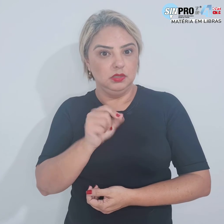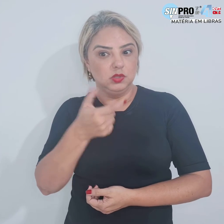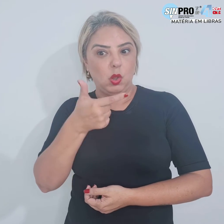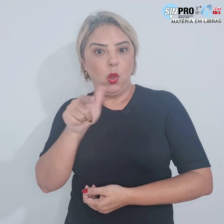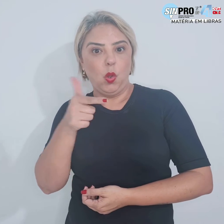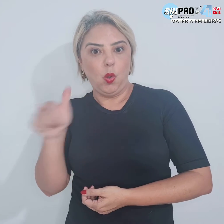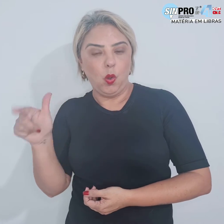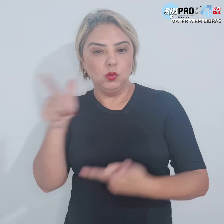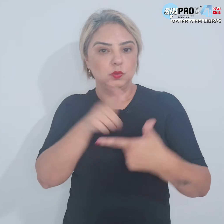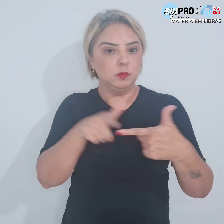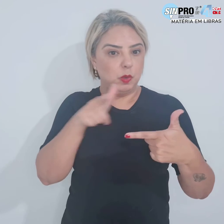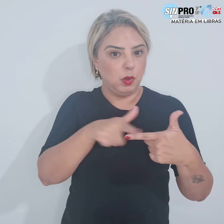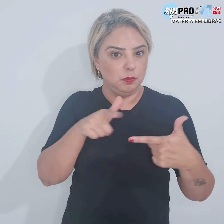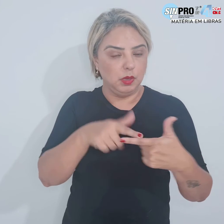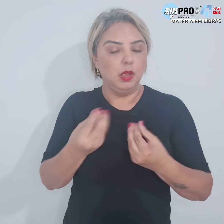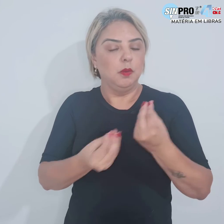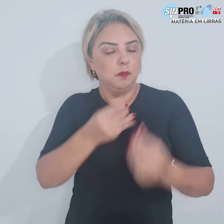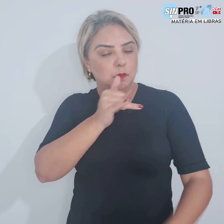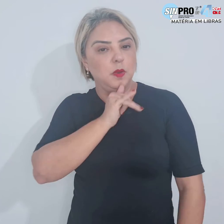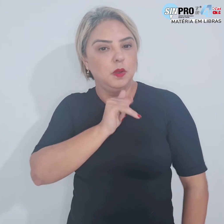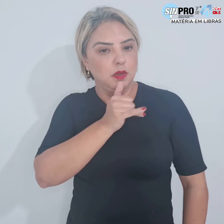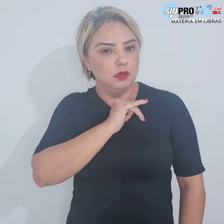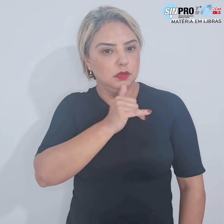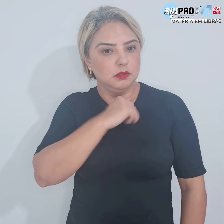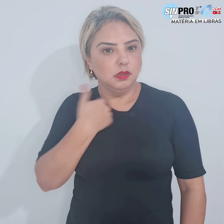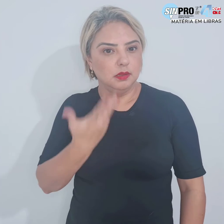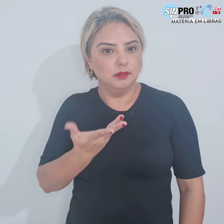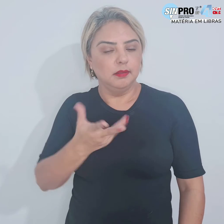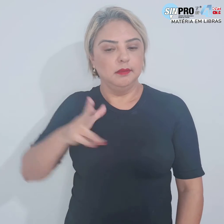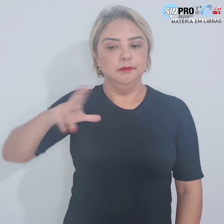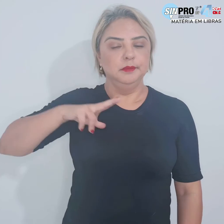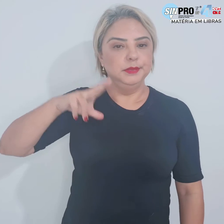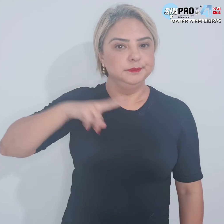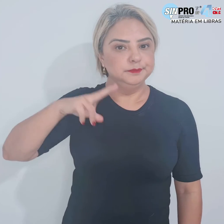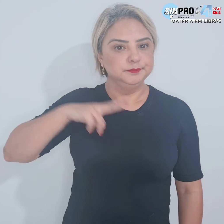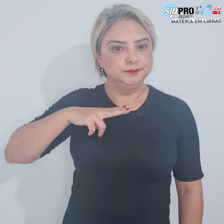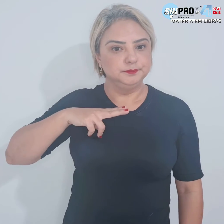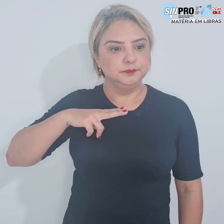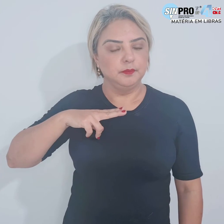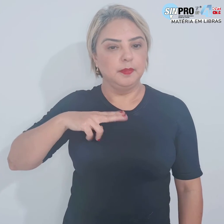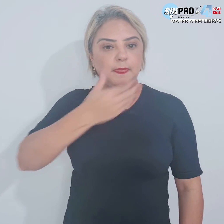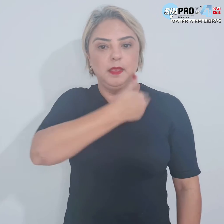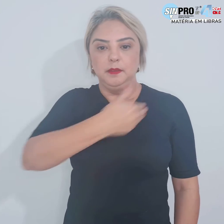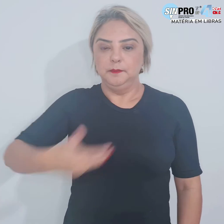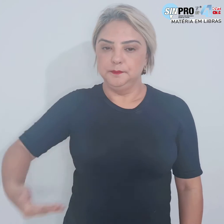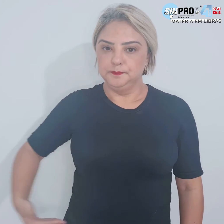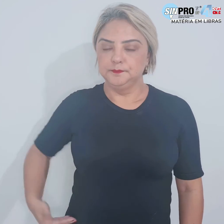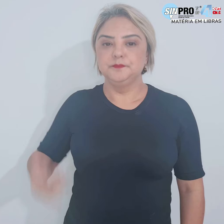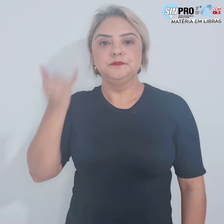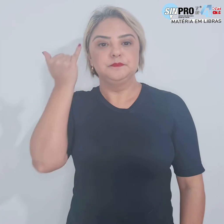outros problemas, como por exemplo o da privatização pelo governo Ibanez Rocha,